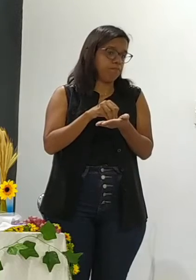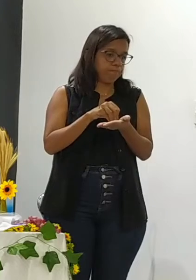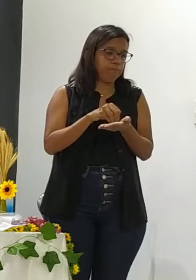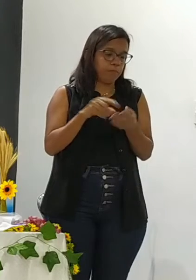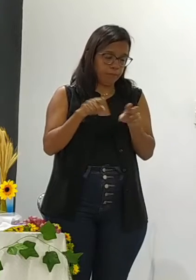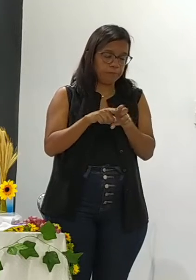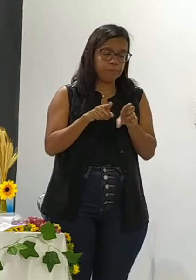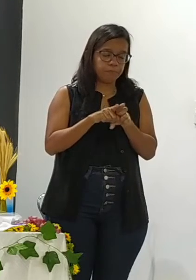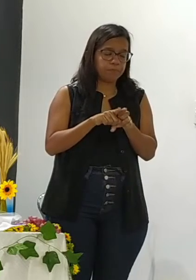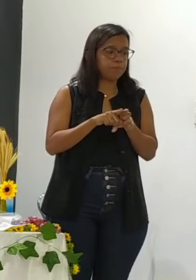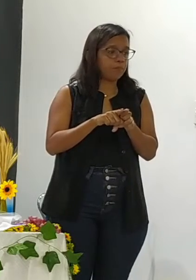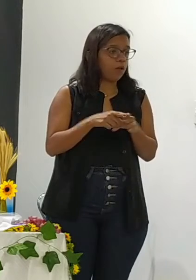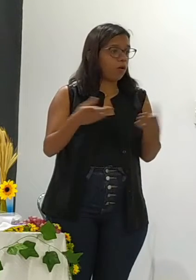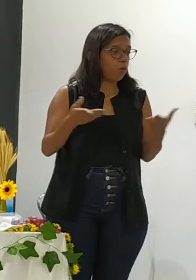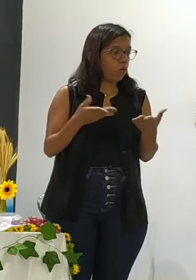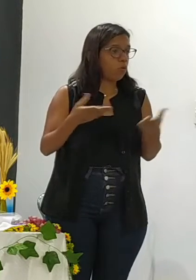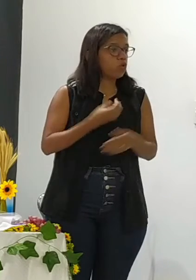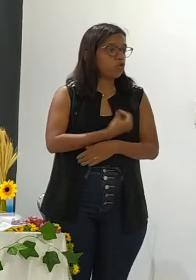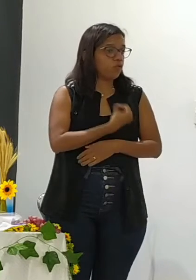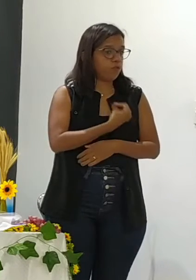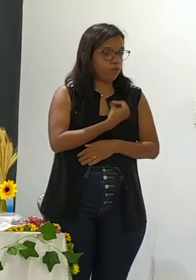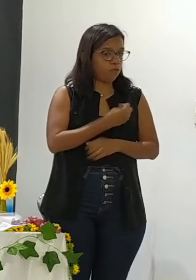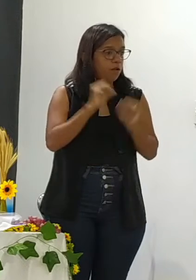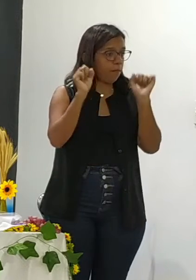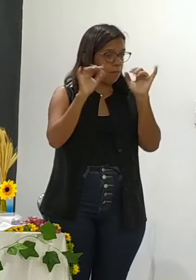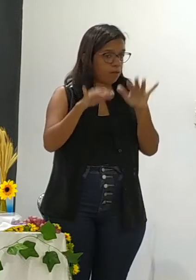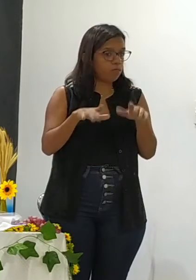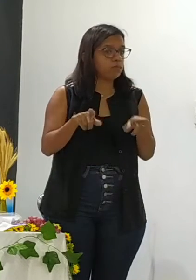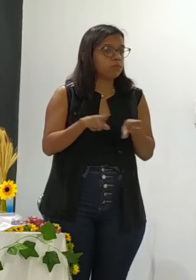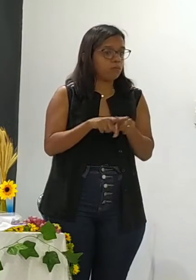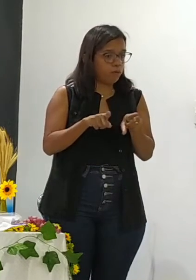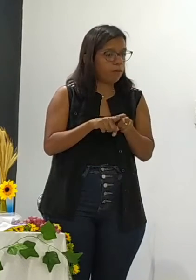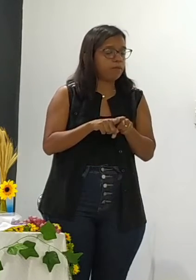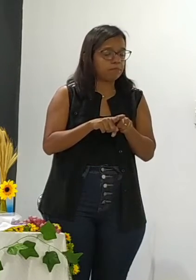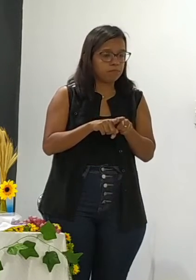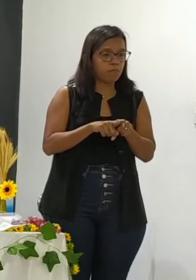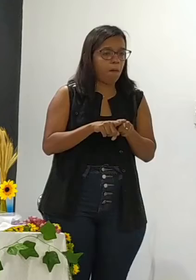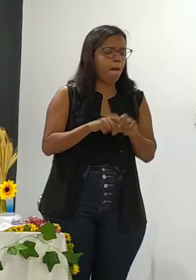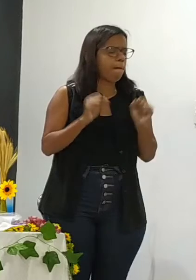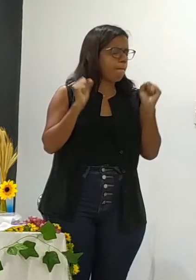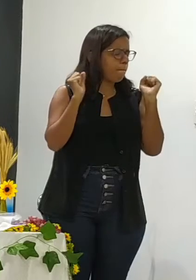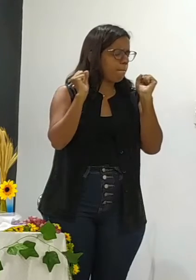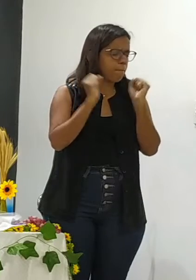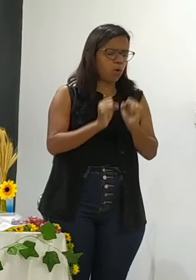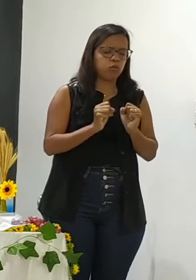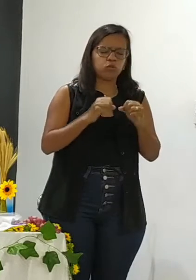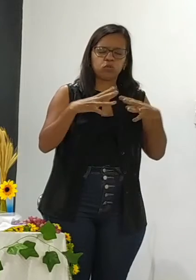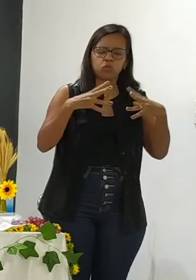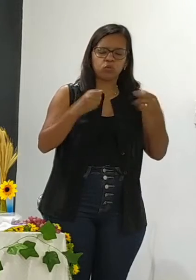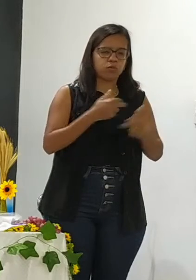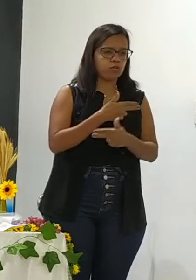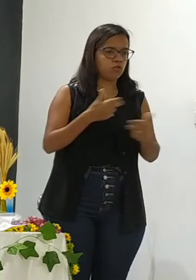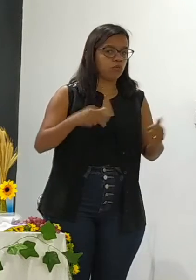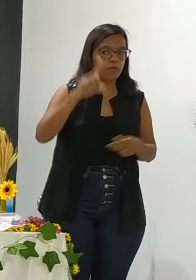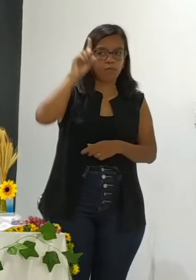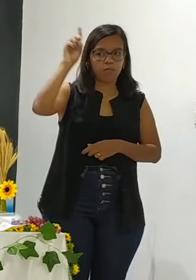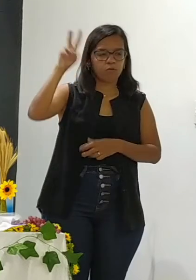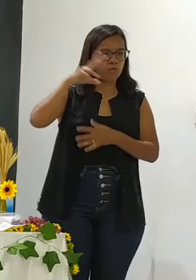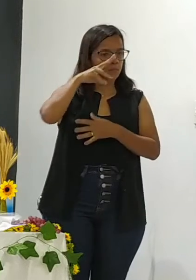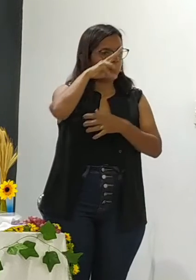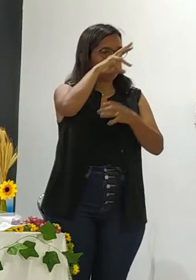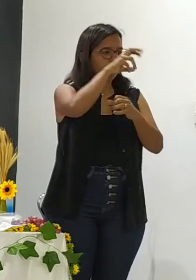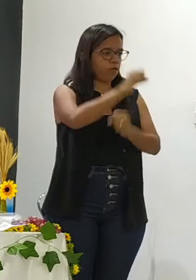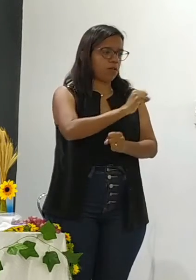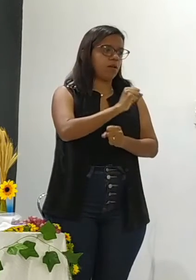escassez, mas vivo também na bênção. Posso todas as coisas naquele que me fortalece. Aleluia.